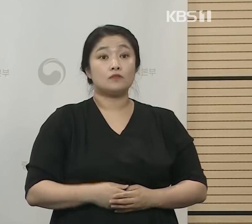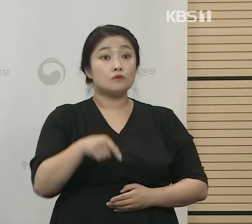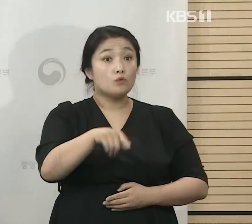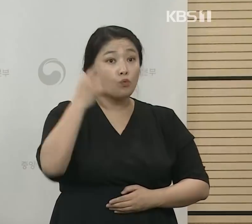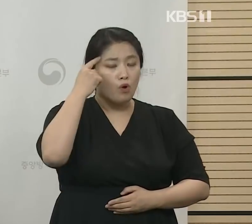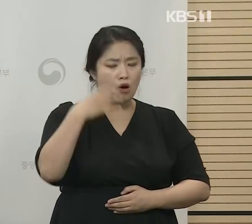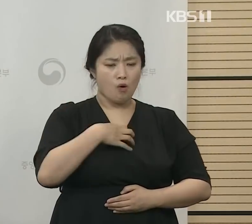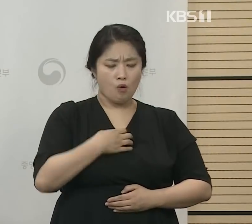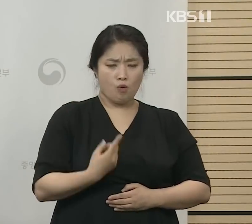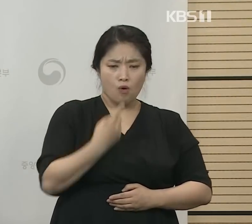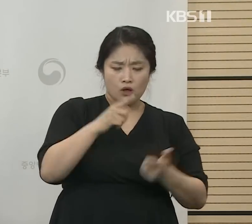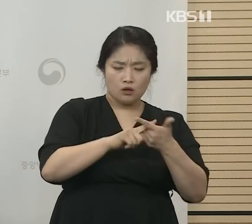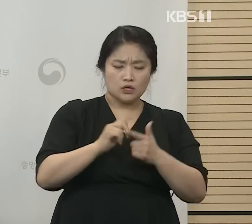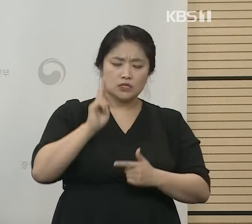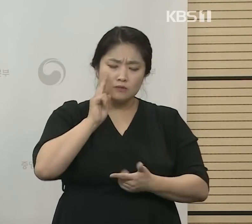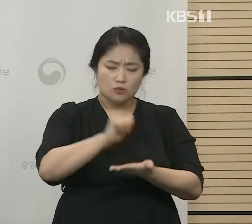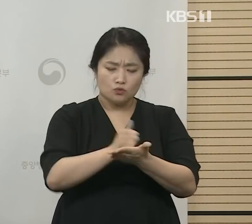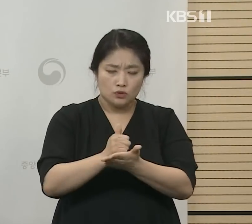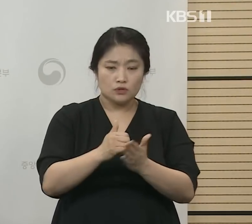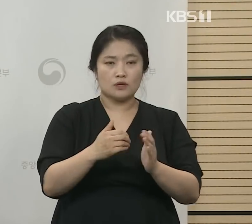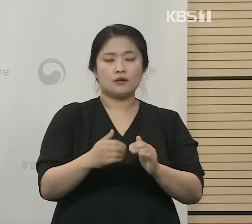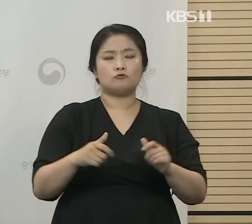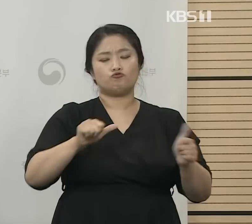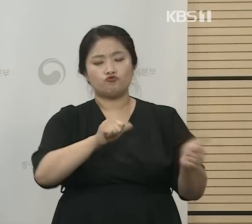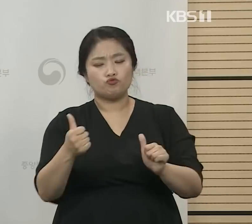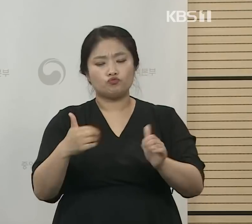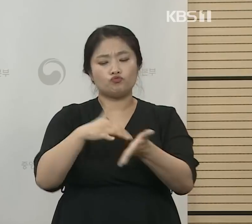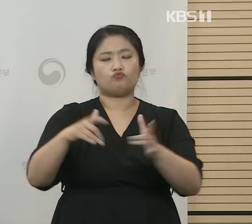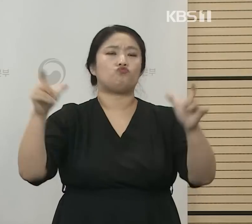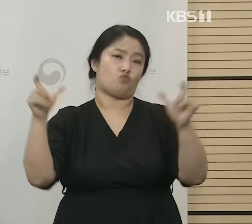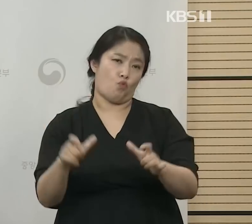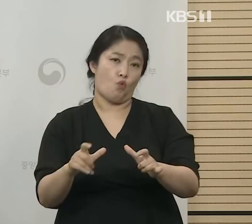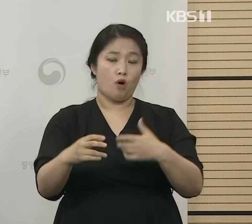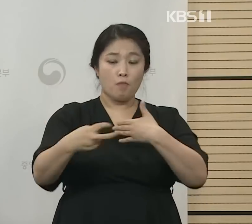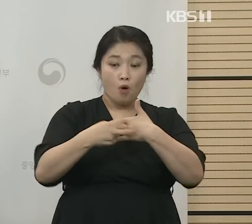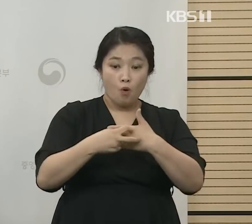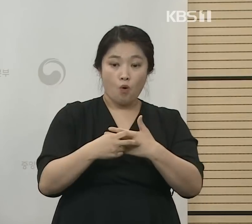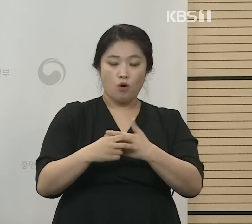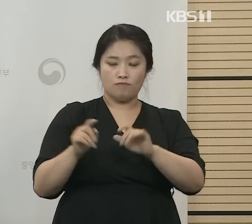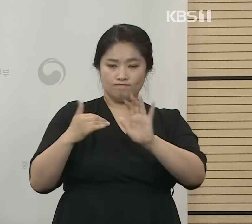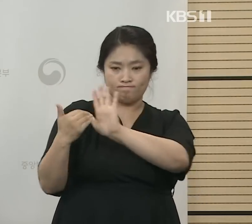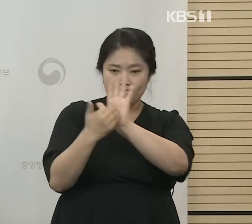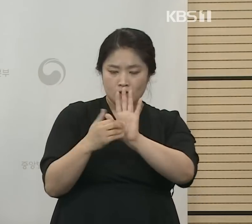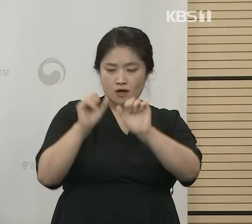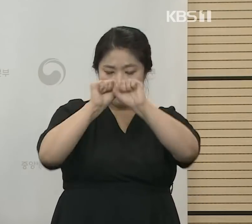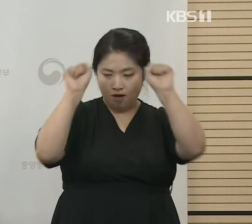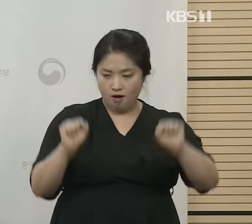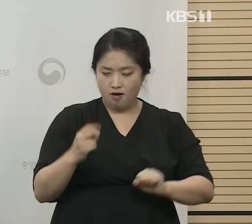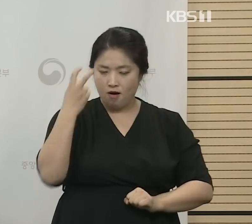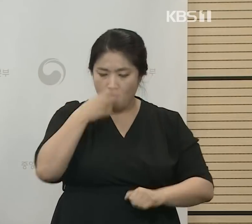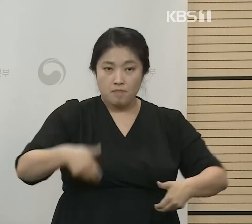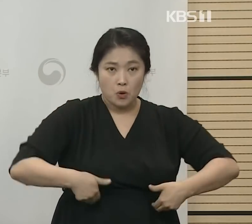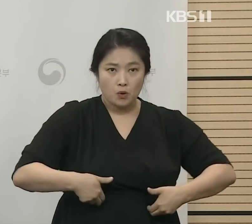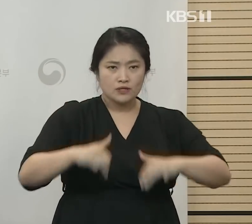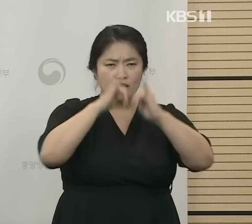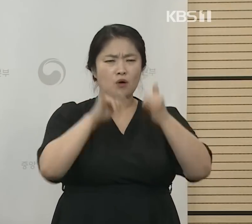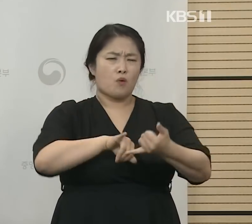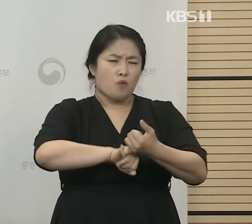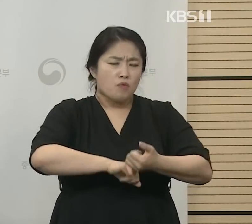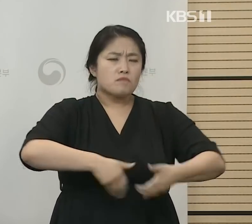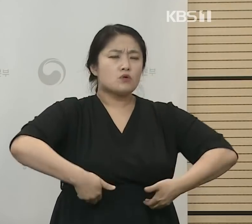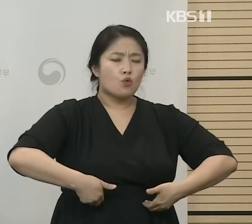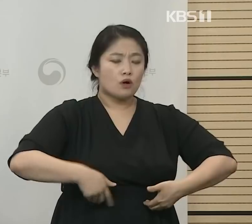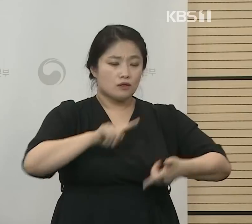이는 고위험군의 중증, 사망 위험을 감소하고 의료, 방역 체계 보호 등 사회 필수 기능을 유지하는